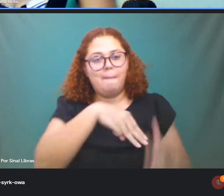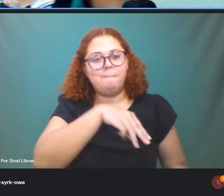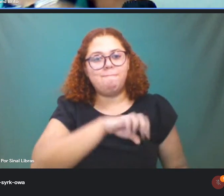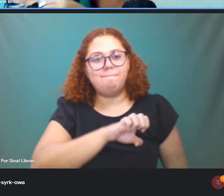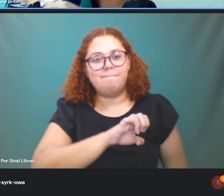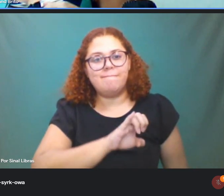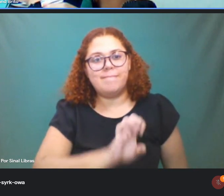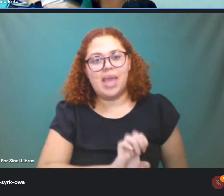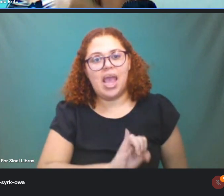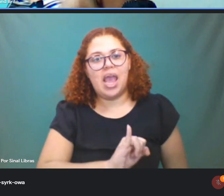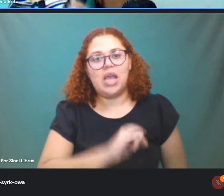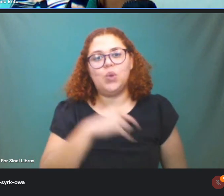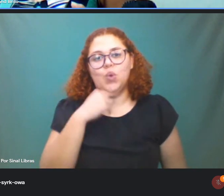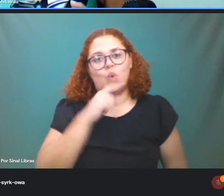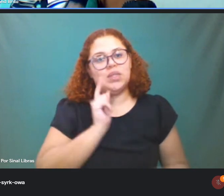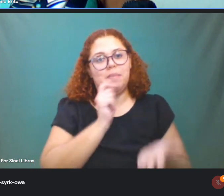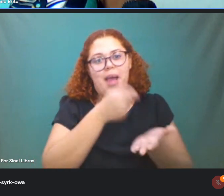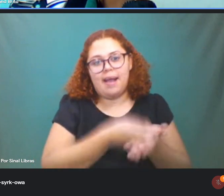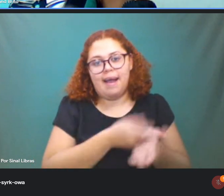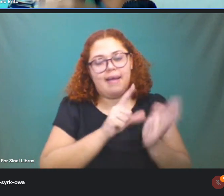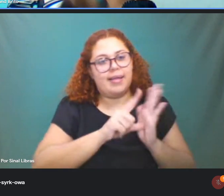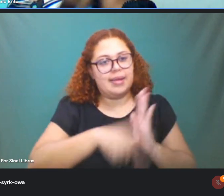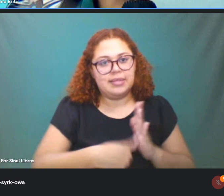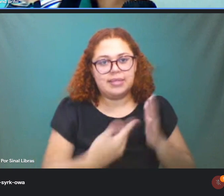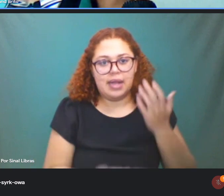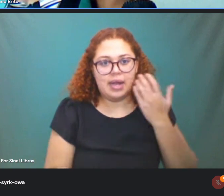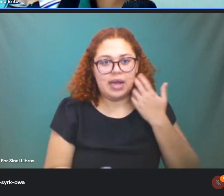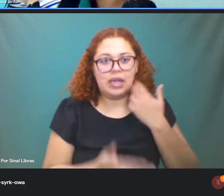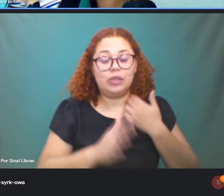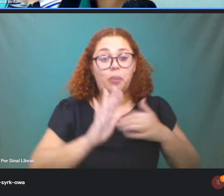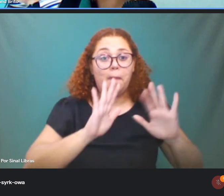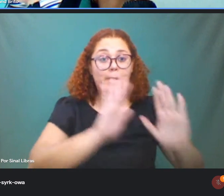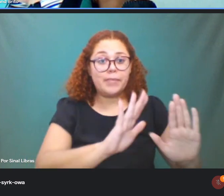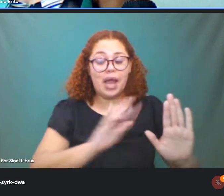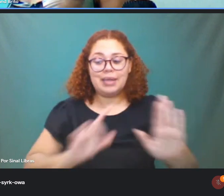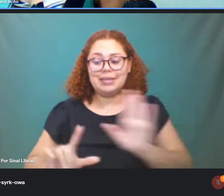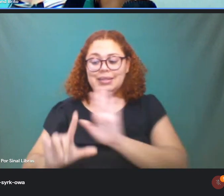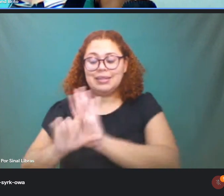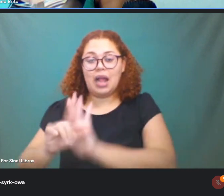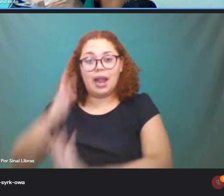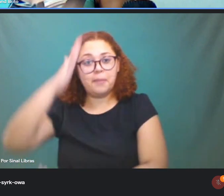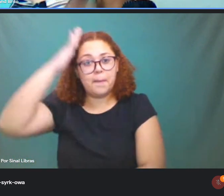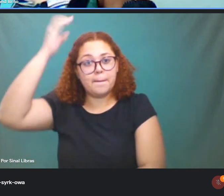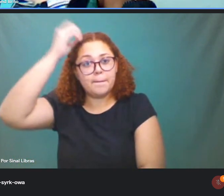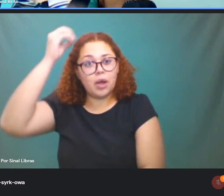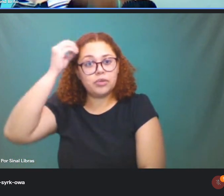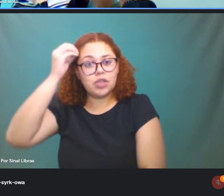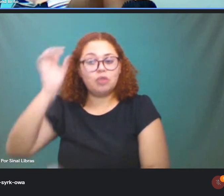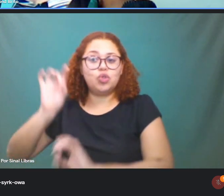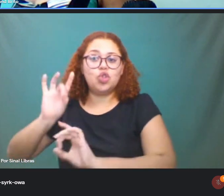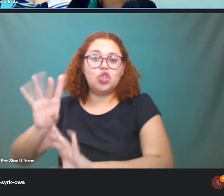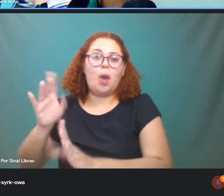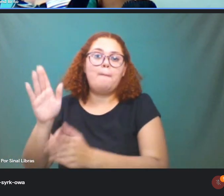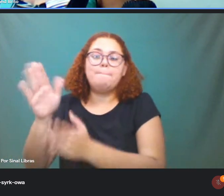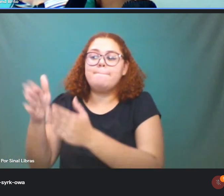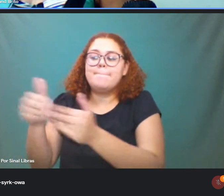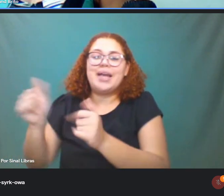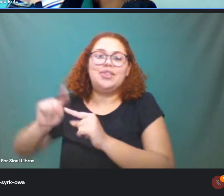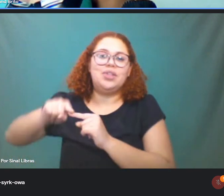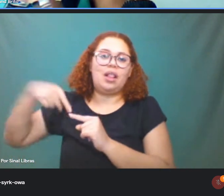pagar. Mas na Paulo Gustavo, só vai se exigir isso depois que a pessoa for